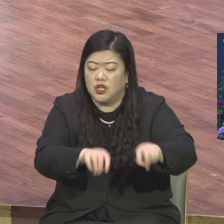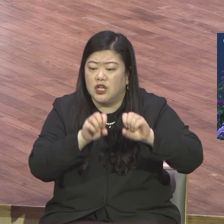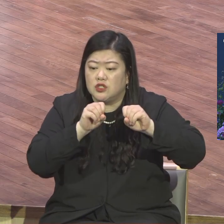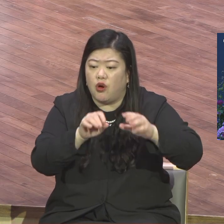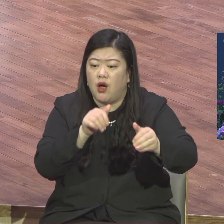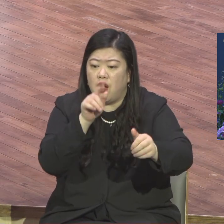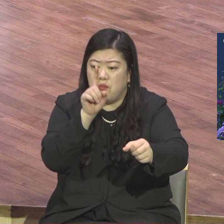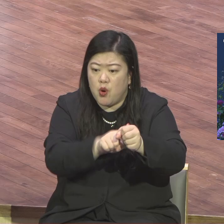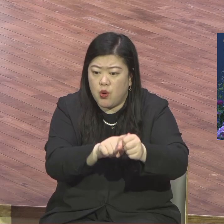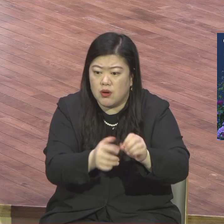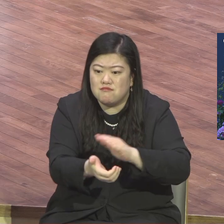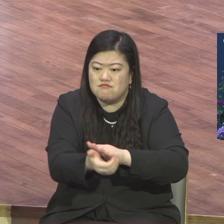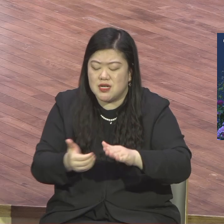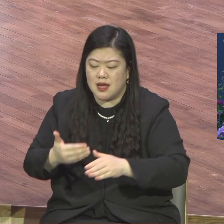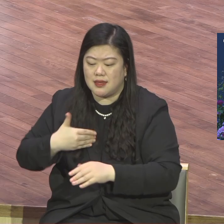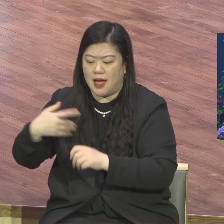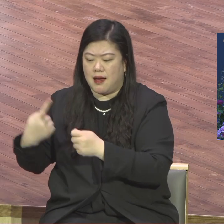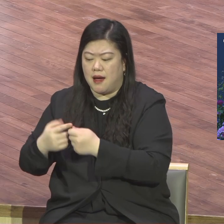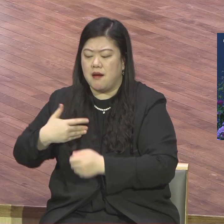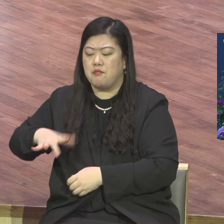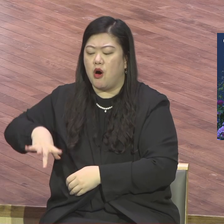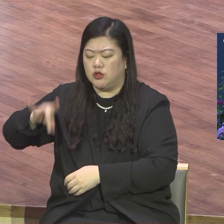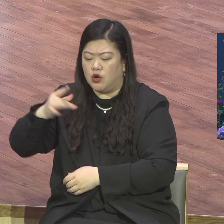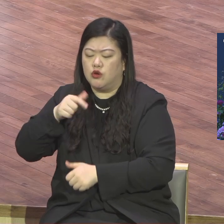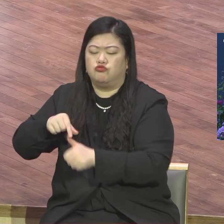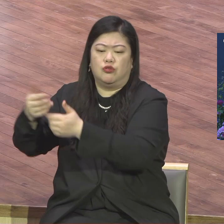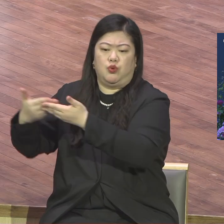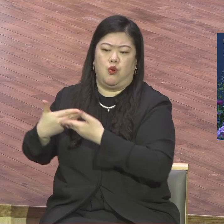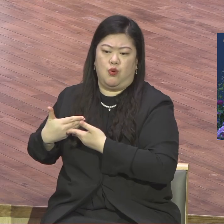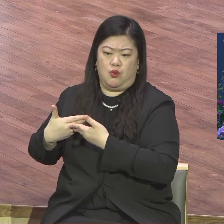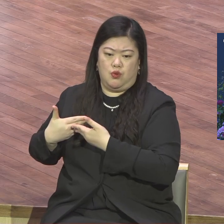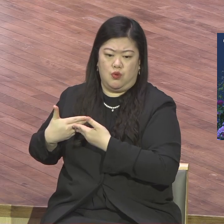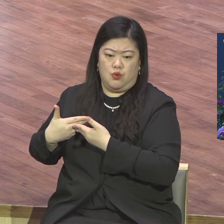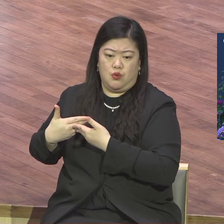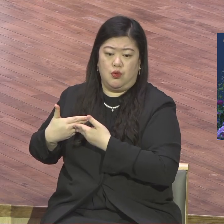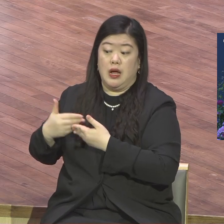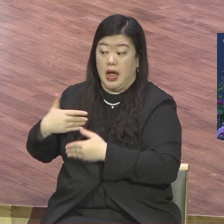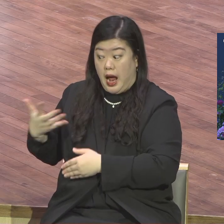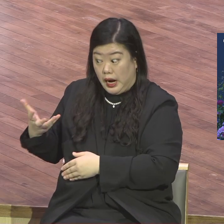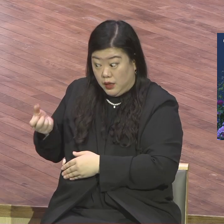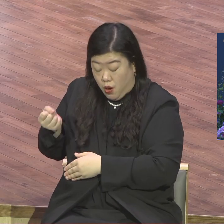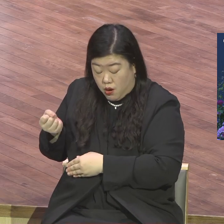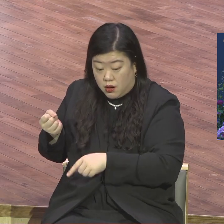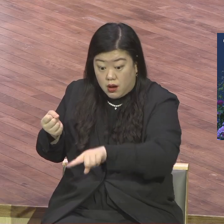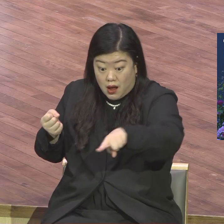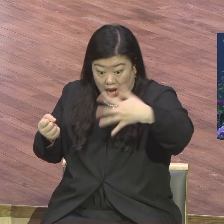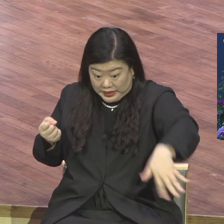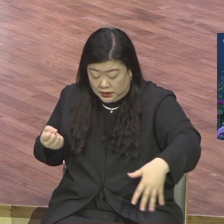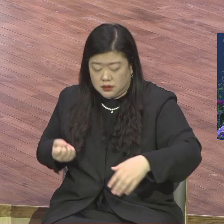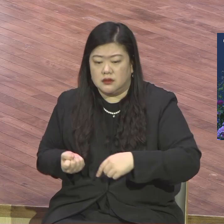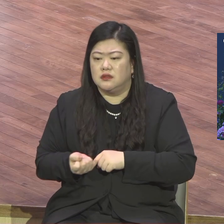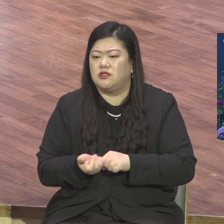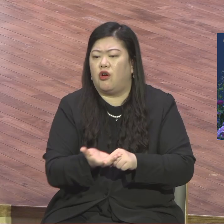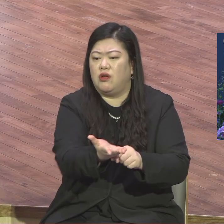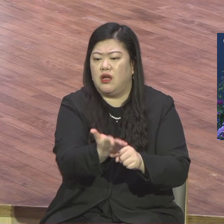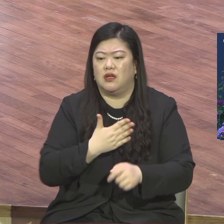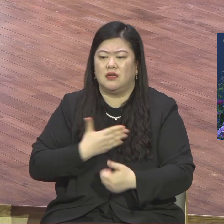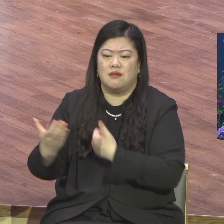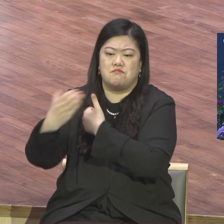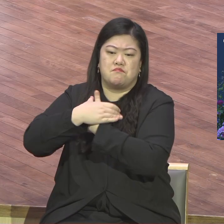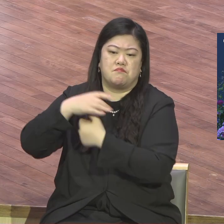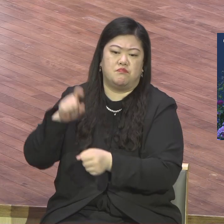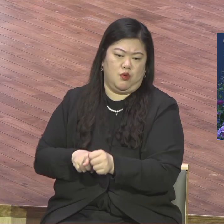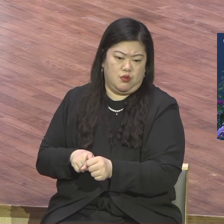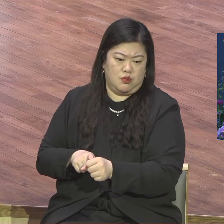증거하라는 하나님의 소원이 있어요. 이것이 하나님께서 우리에게 가지고 계신 최고의